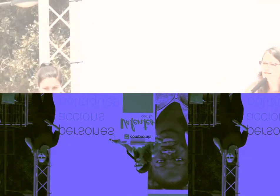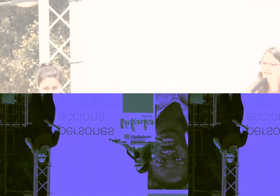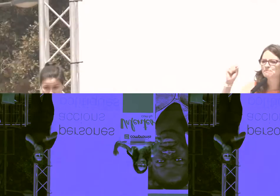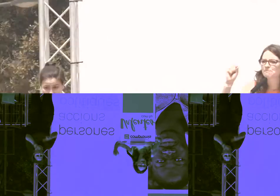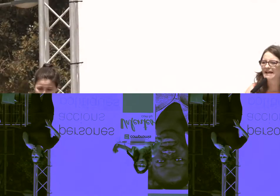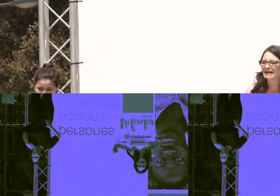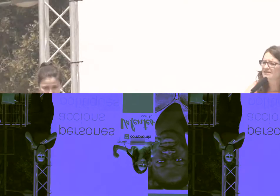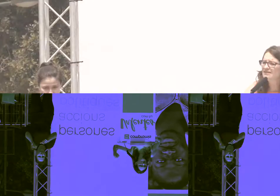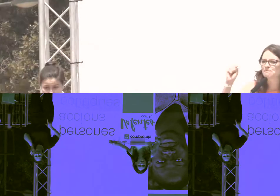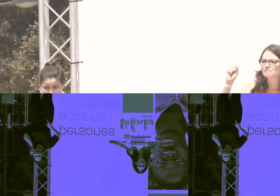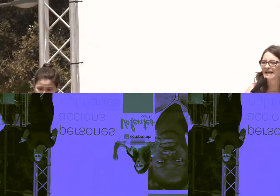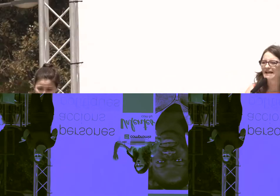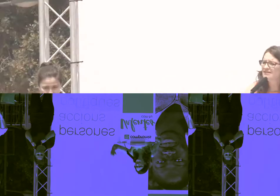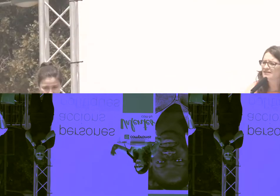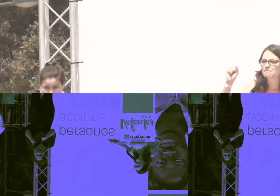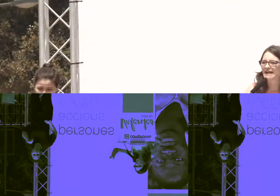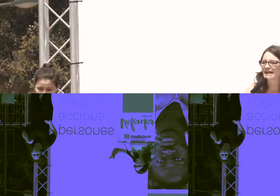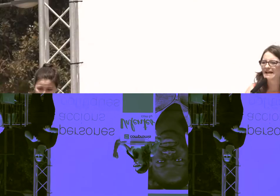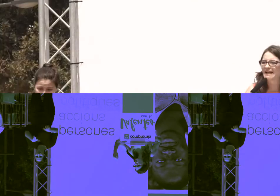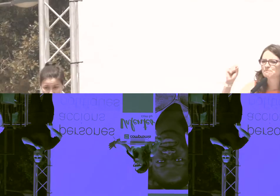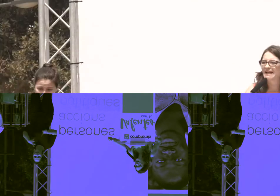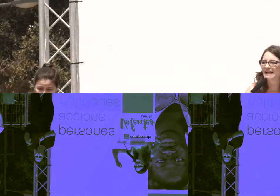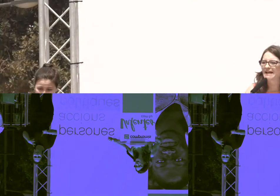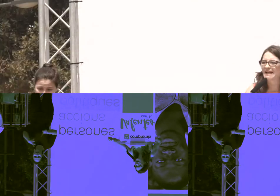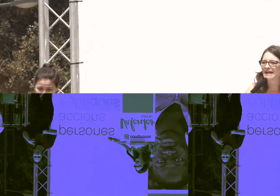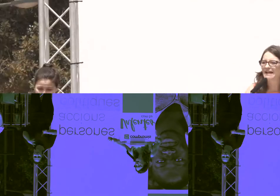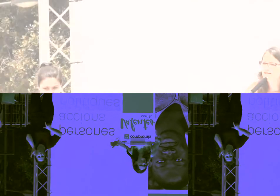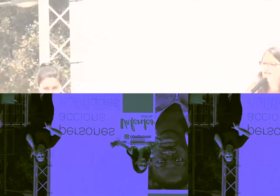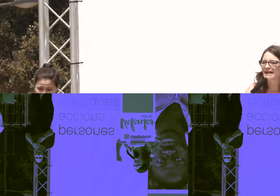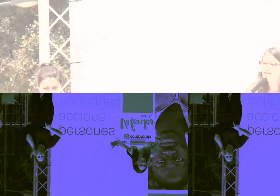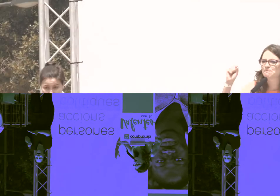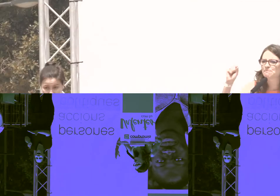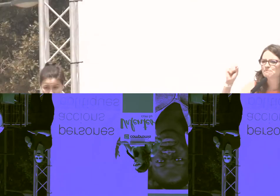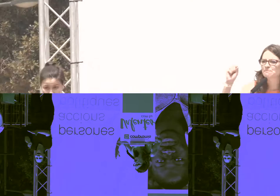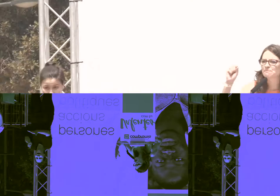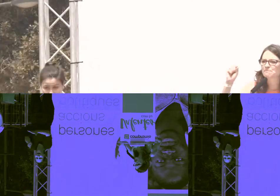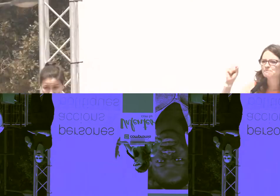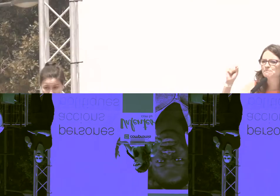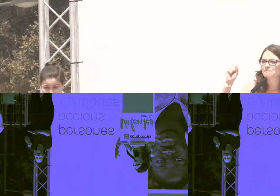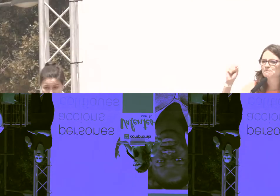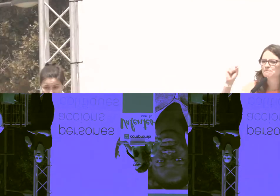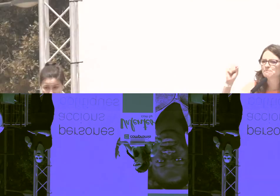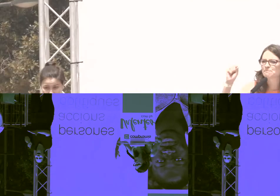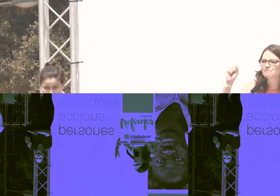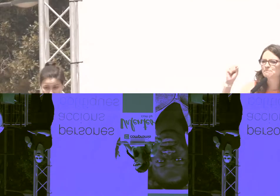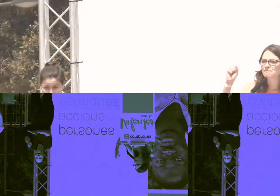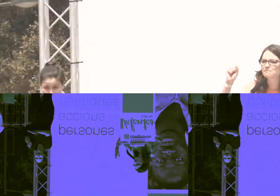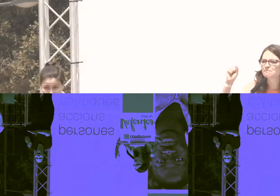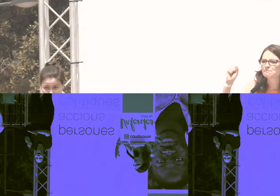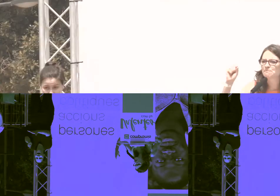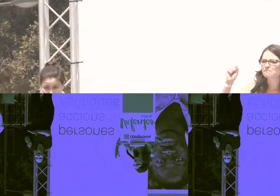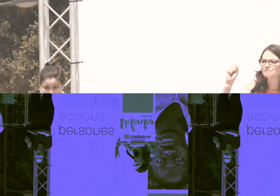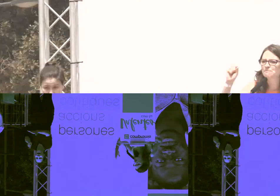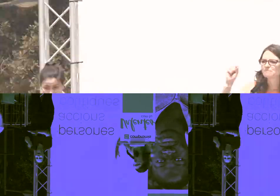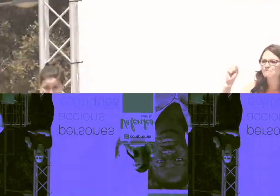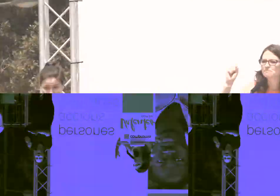de violència de gènere cobra les seues ajudes perquè ho són en la seva condició de víctima, tinga o no tinga deutes.